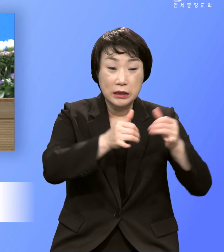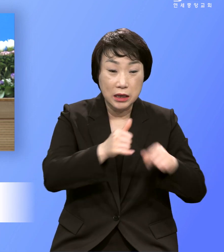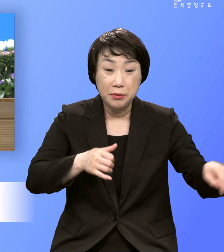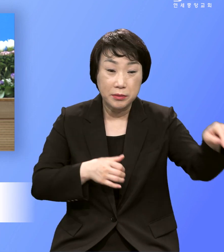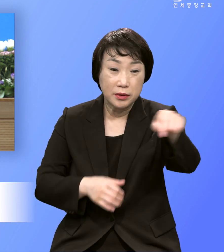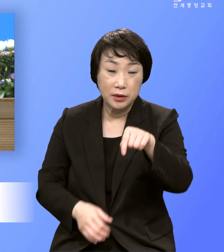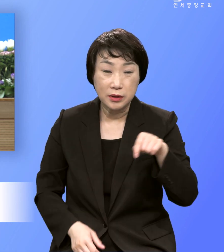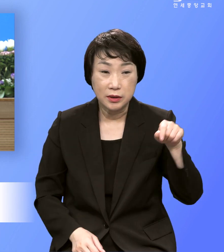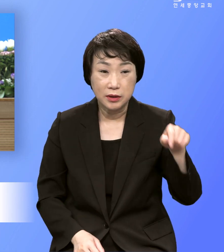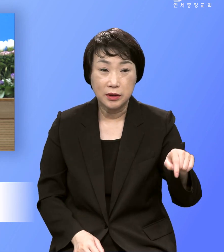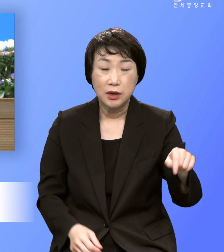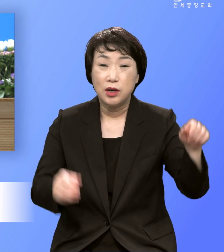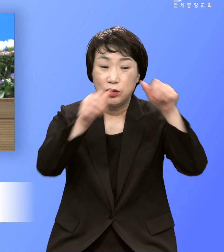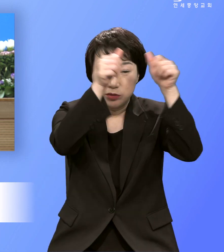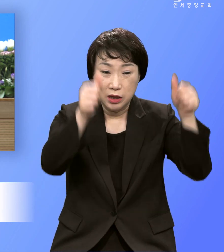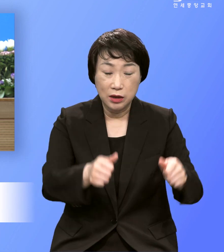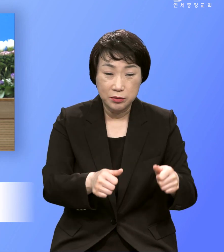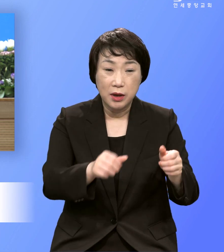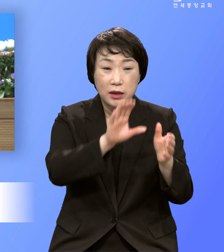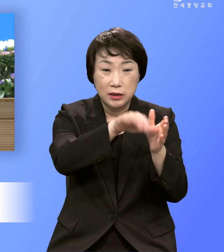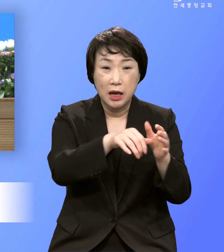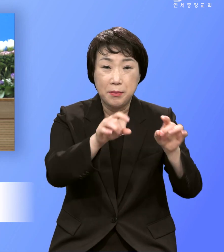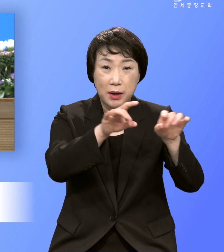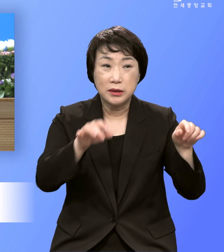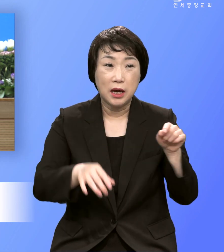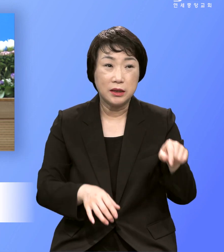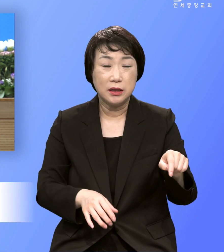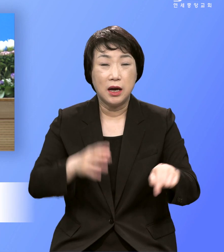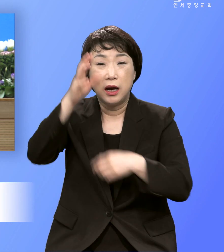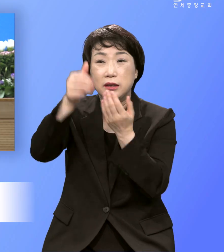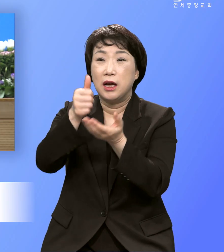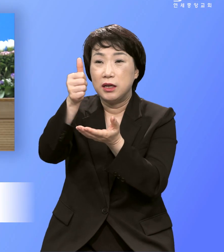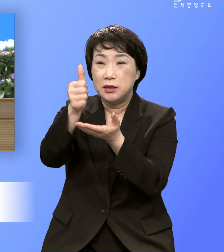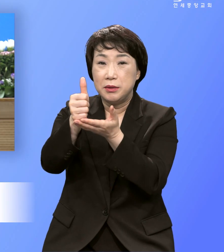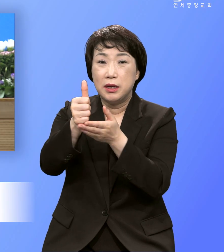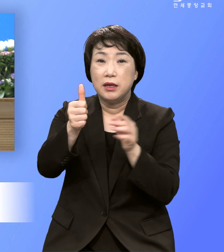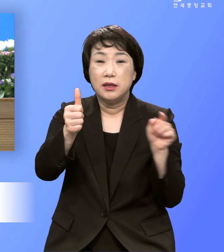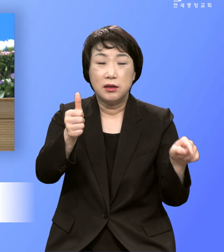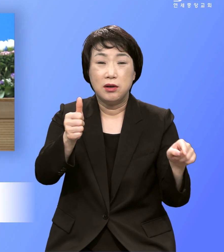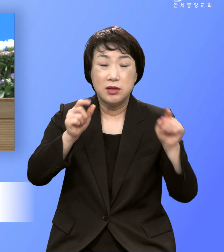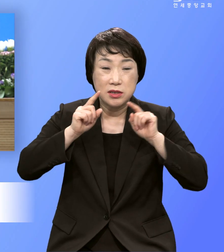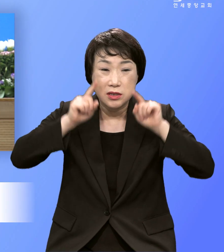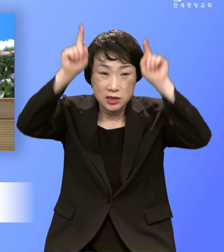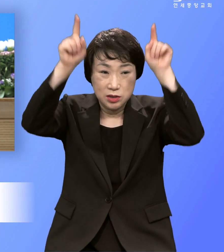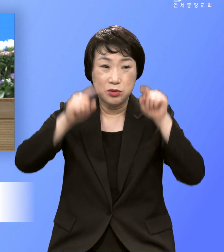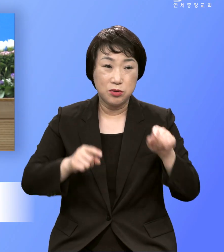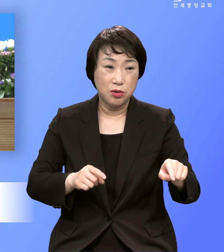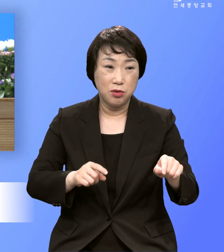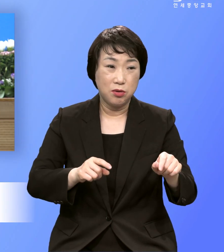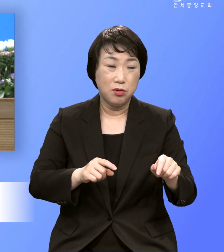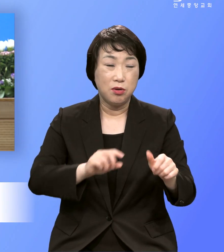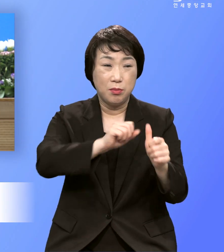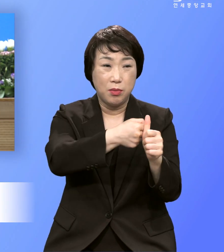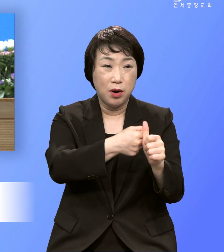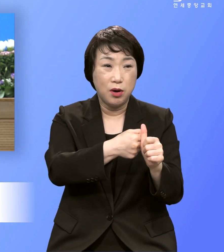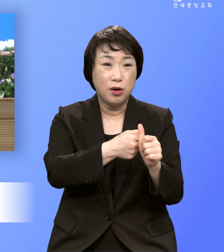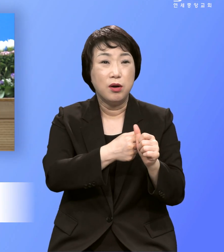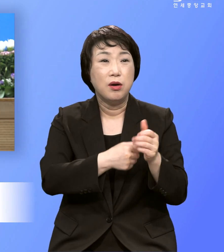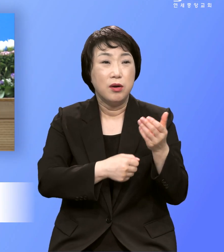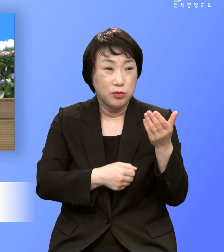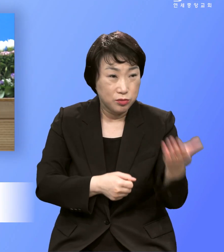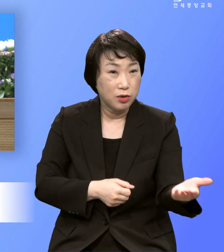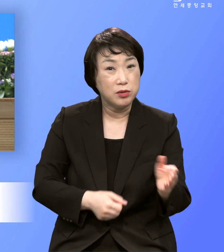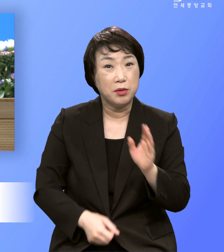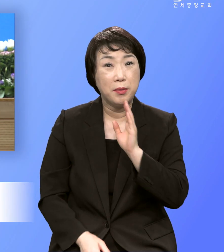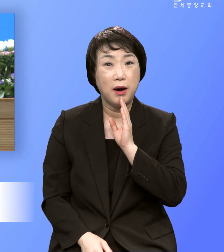백성들이 우상을 숭배할 때마다 하나님으로부터 진노의 야단, 무서운